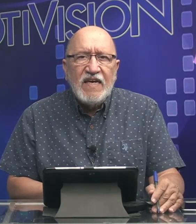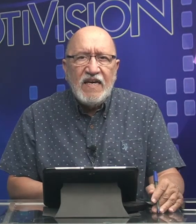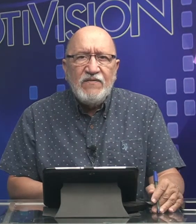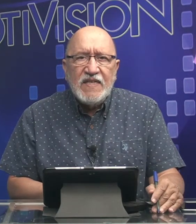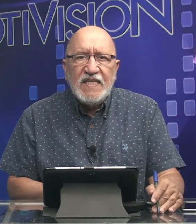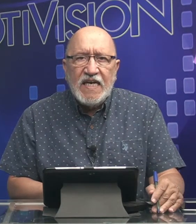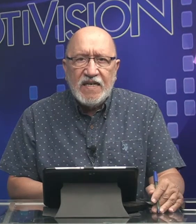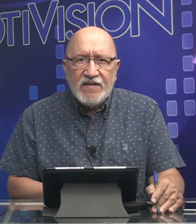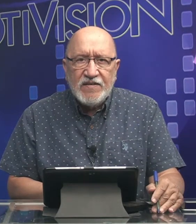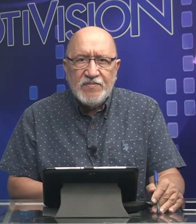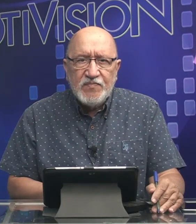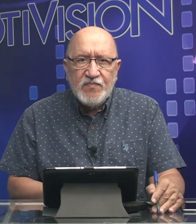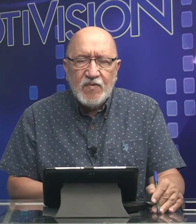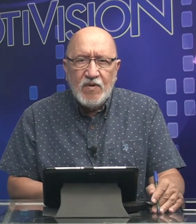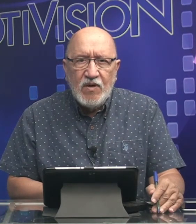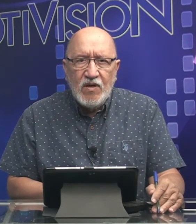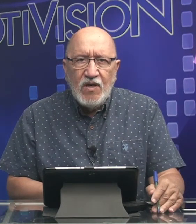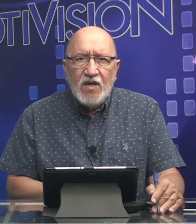del FNDR.